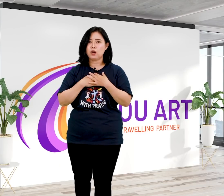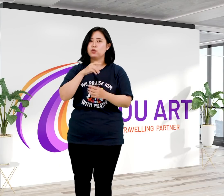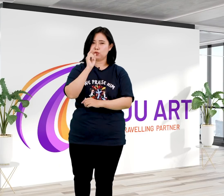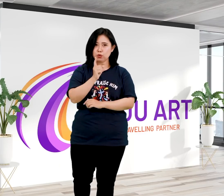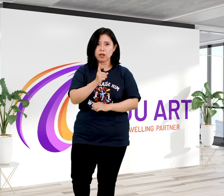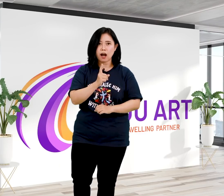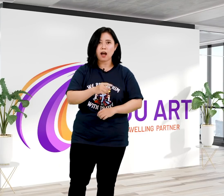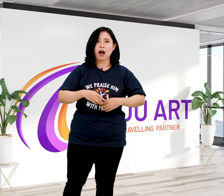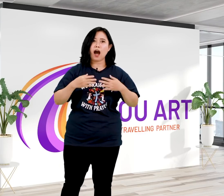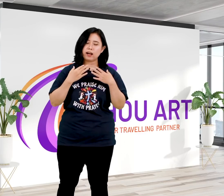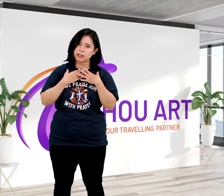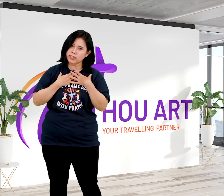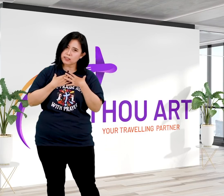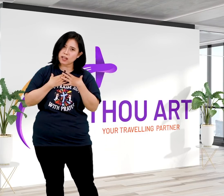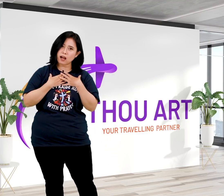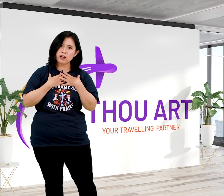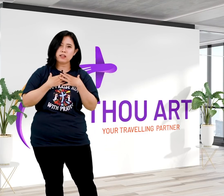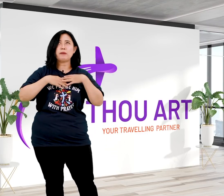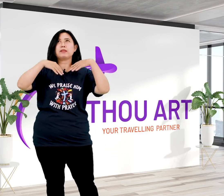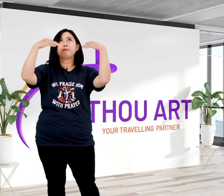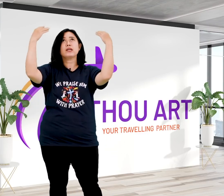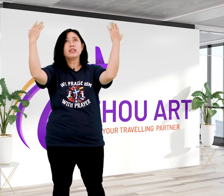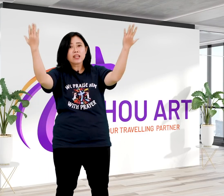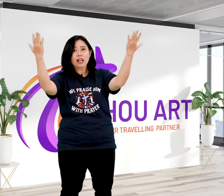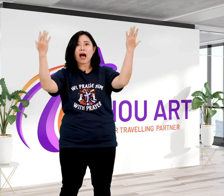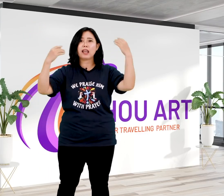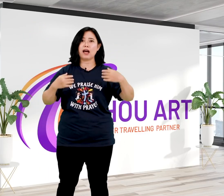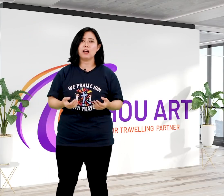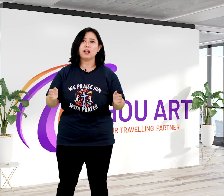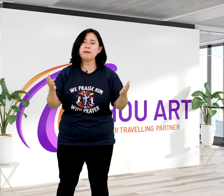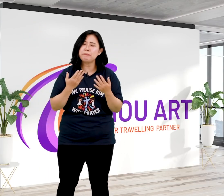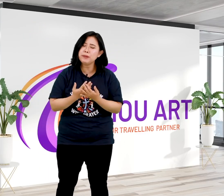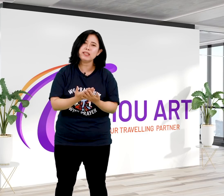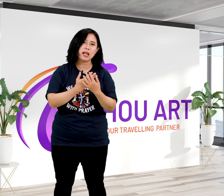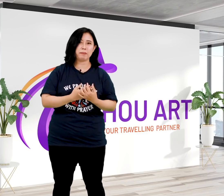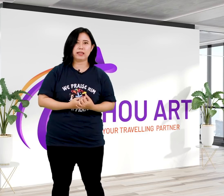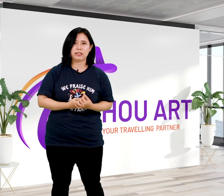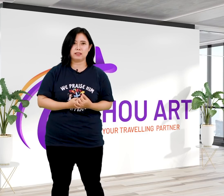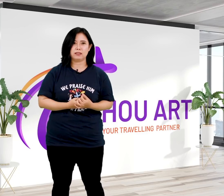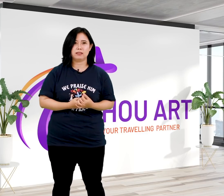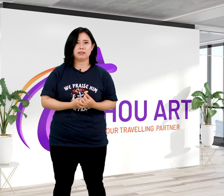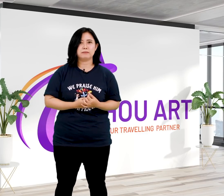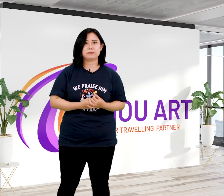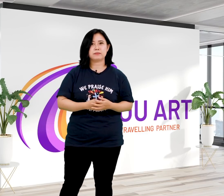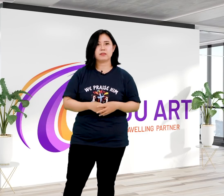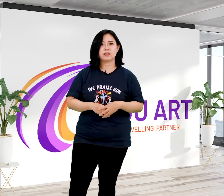kita. Juga agar kita dapat mengenal Allah lebih dalam lagi.